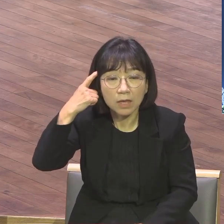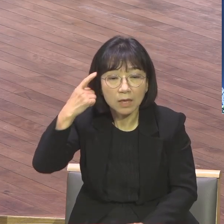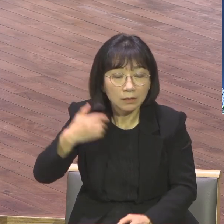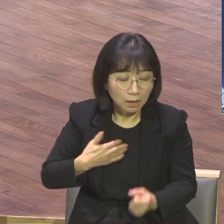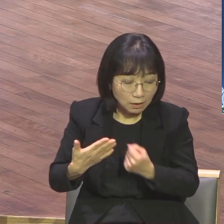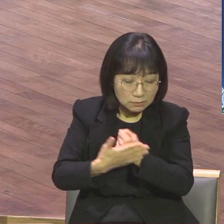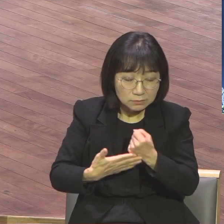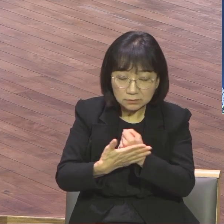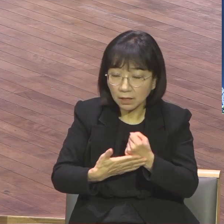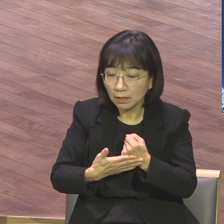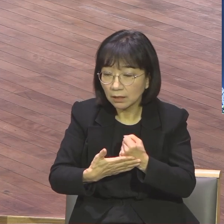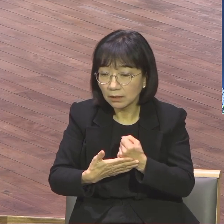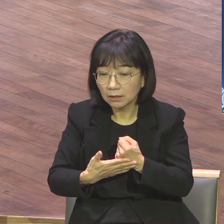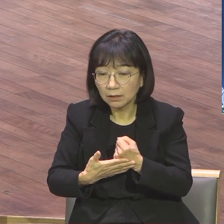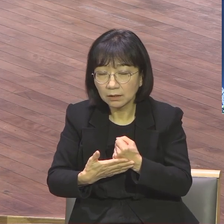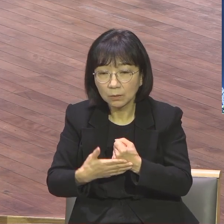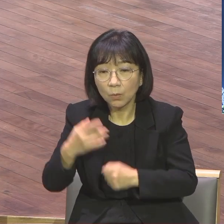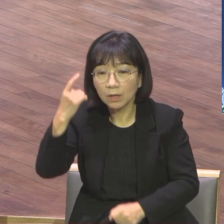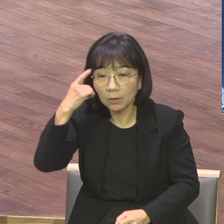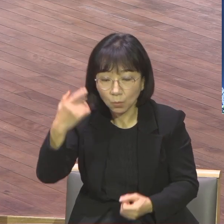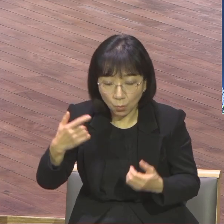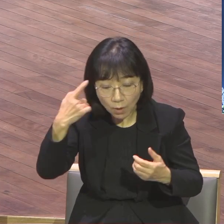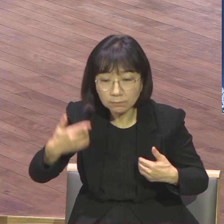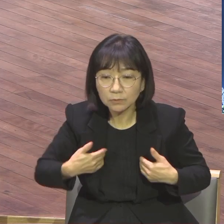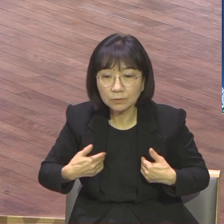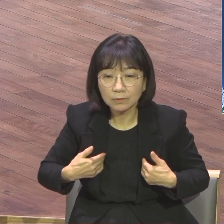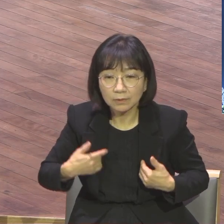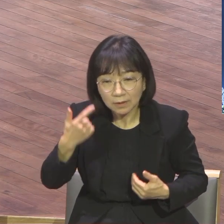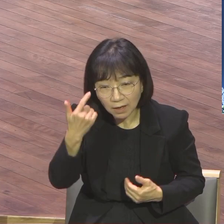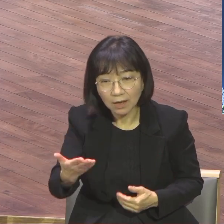받은 그 결과가 뭐예요?